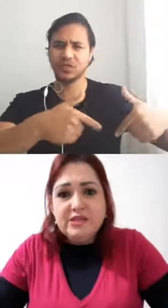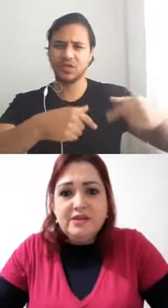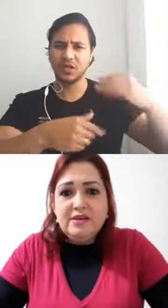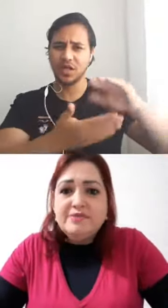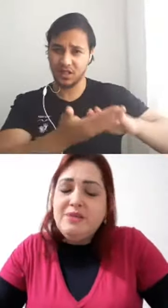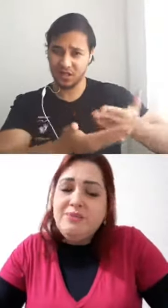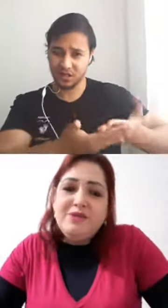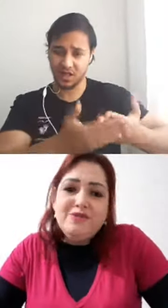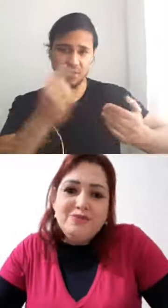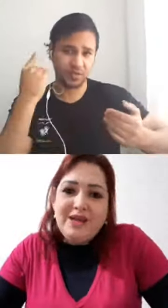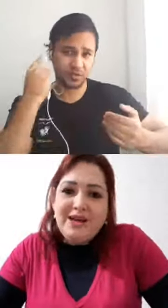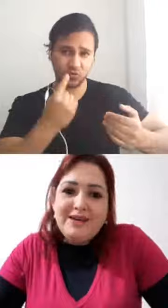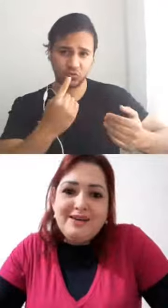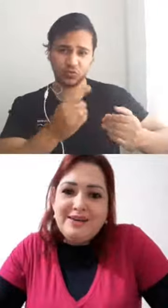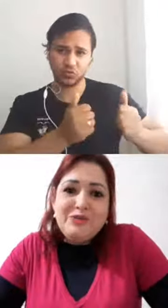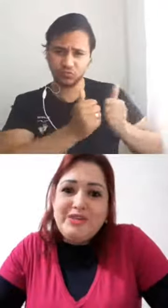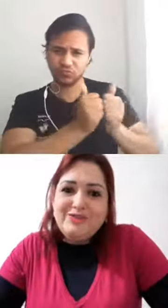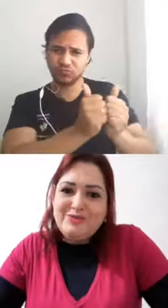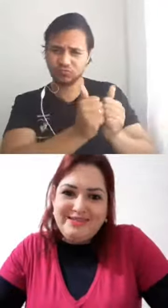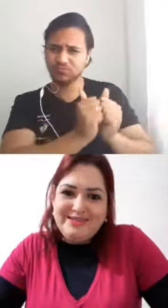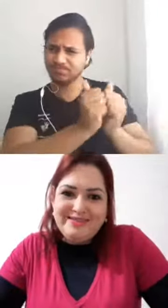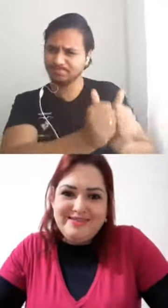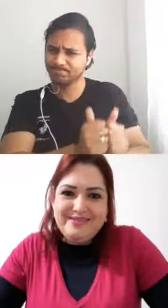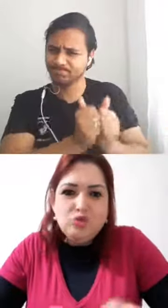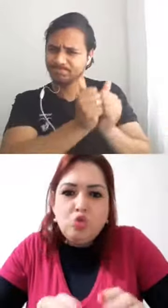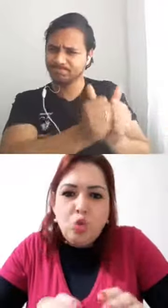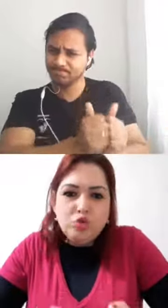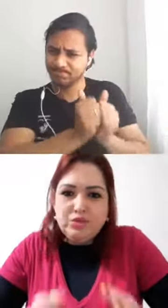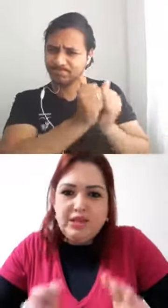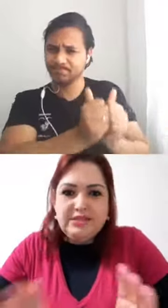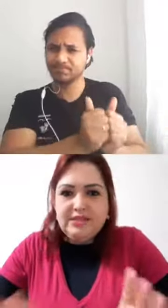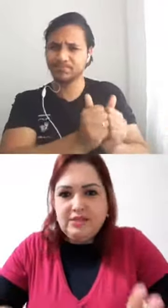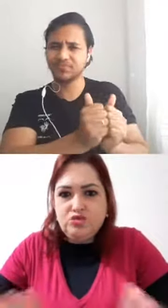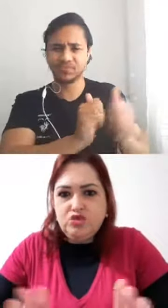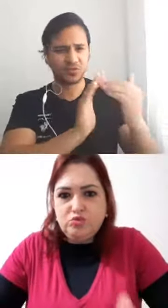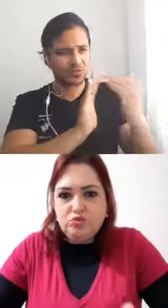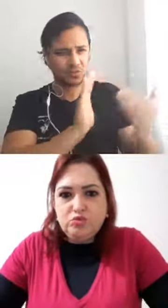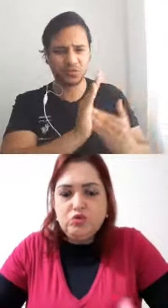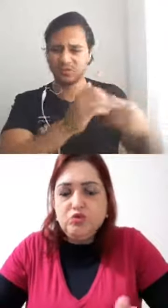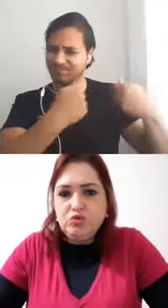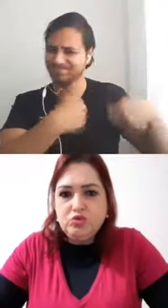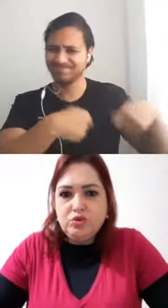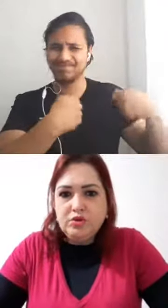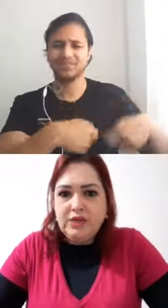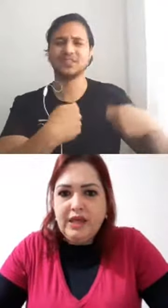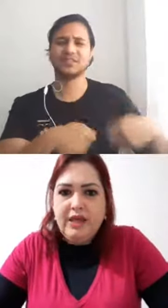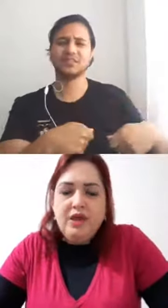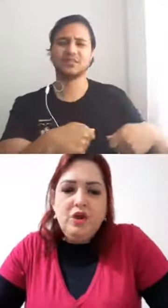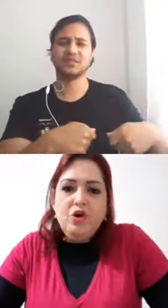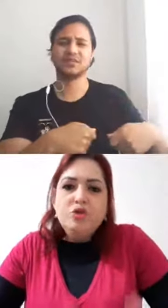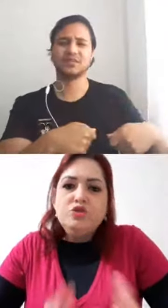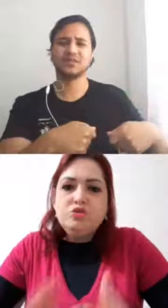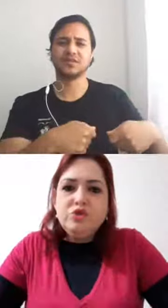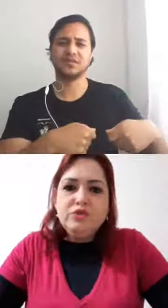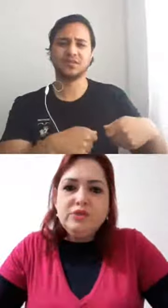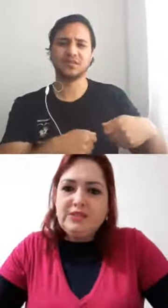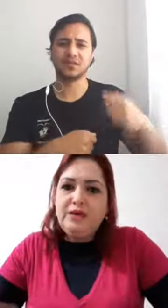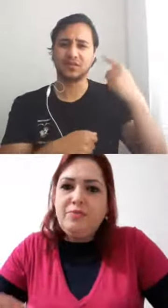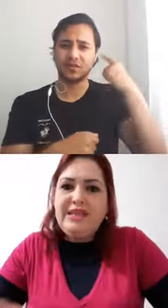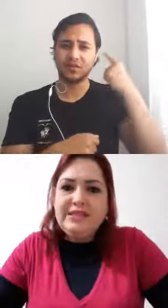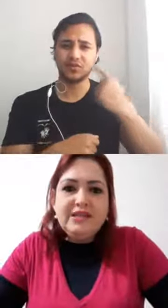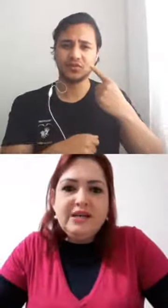surdos, sempre eles vão estar unidos. Tudo tem que ser junto. Tudo, né? Os